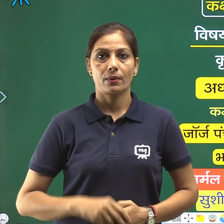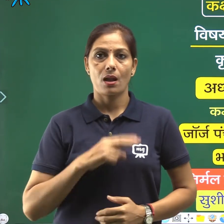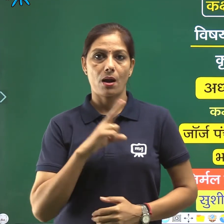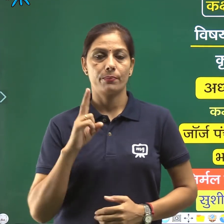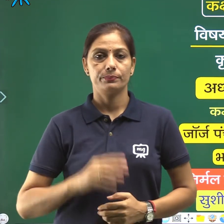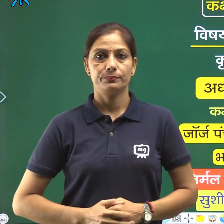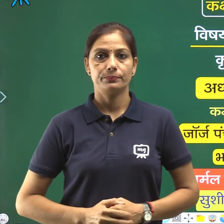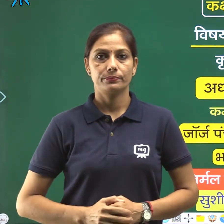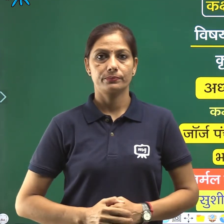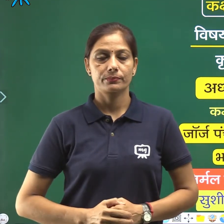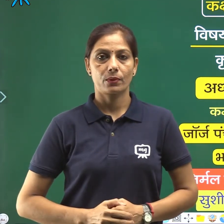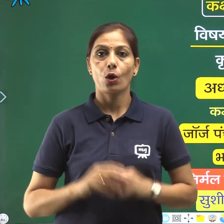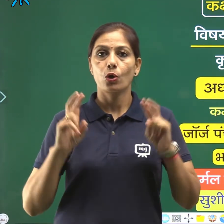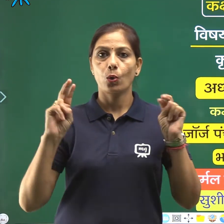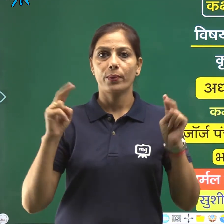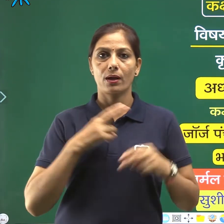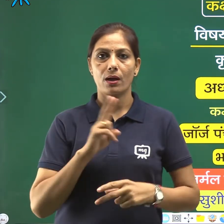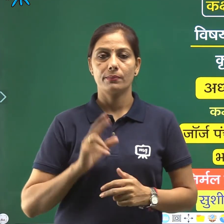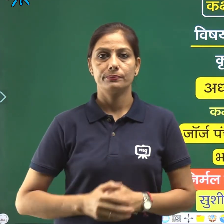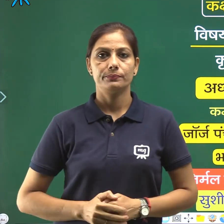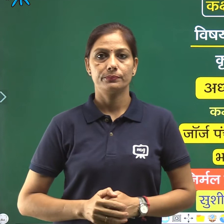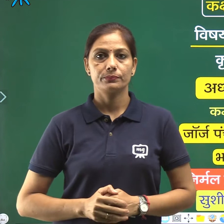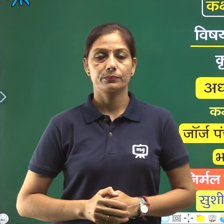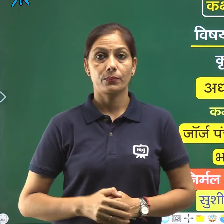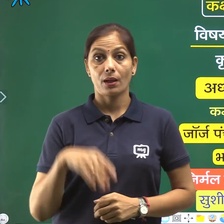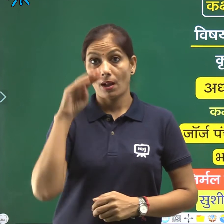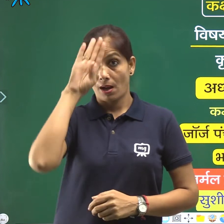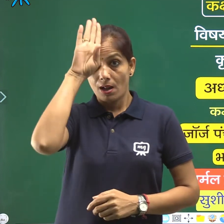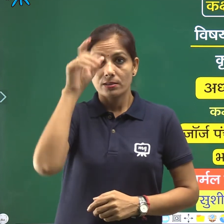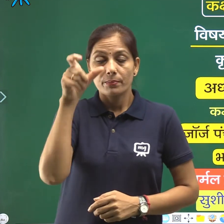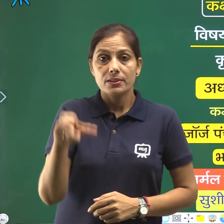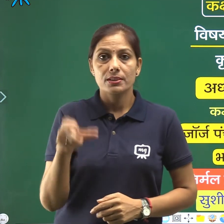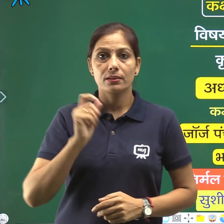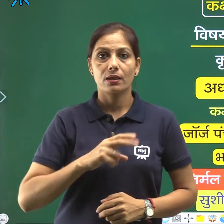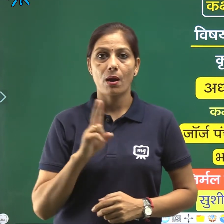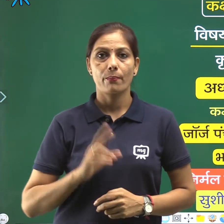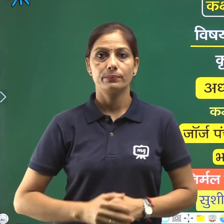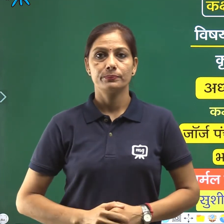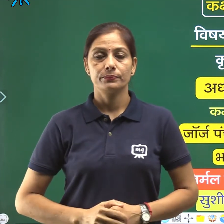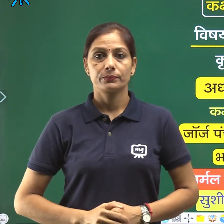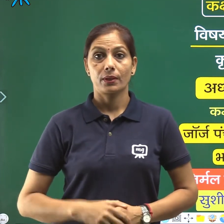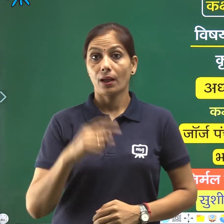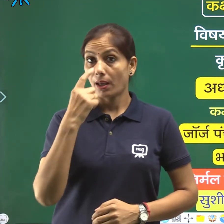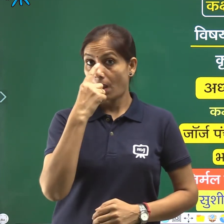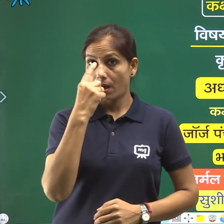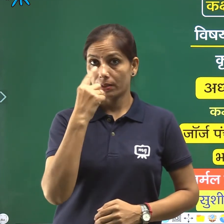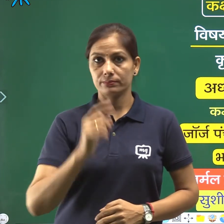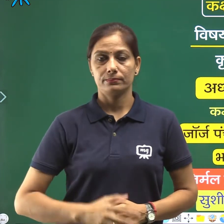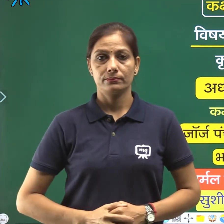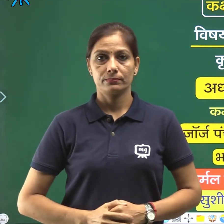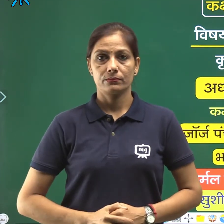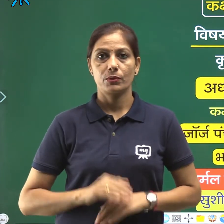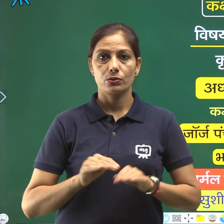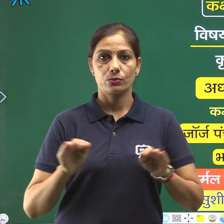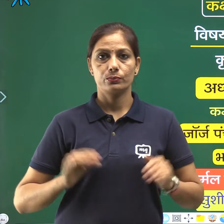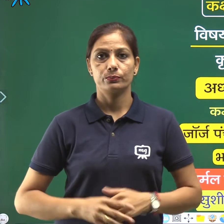कमलेश्वर। अध्याय का नाम जॉर्ज पंचम की नाक।